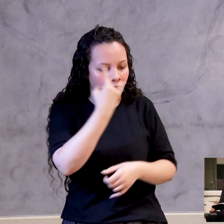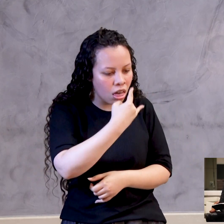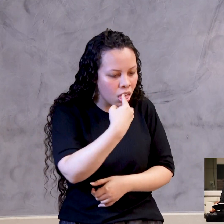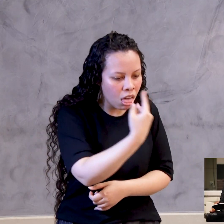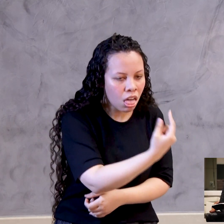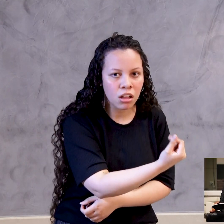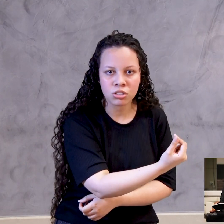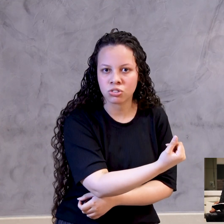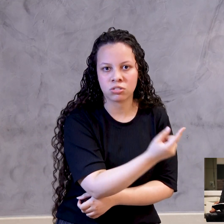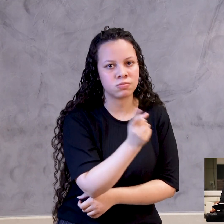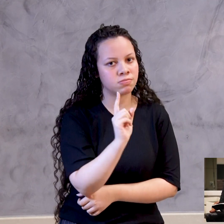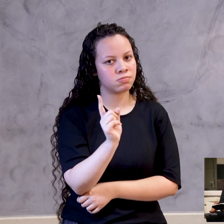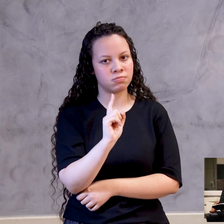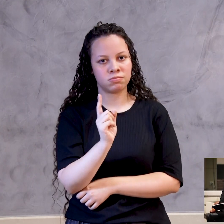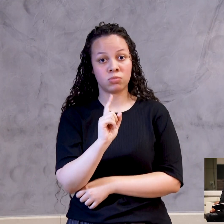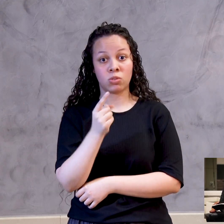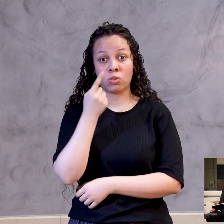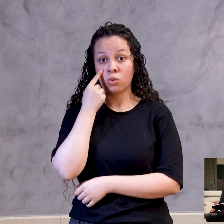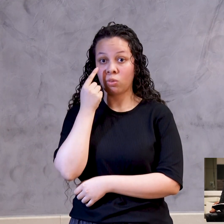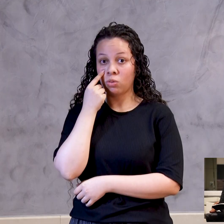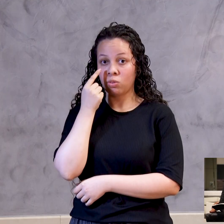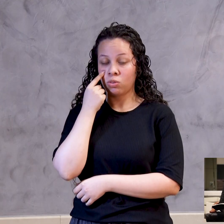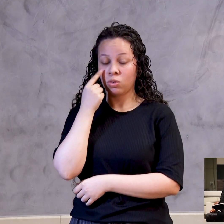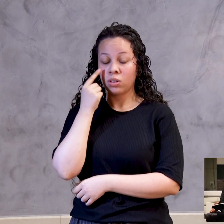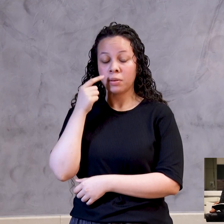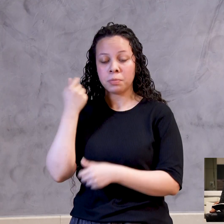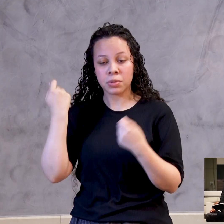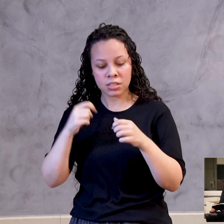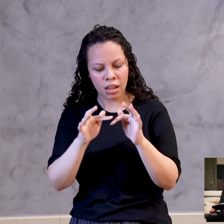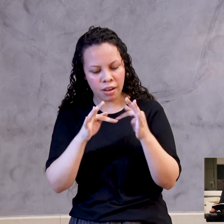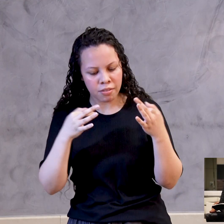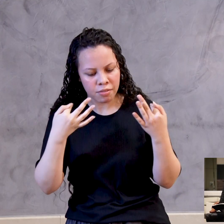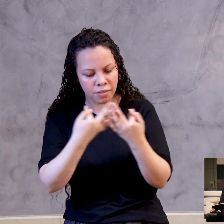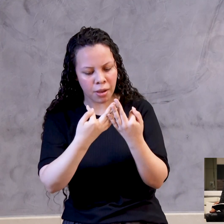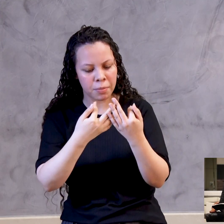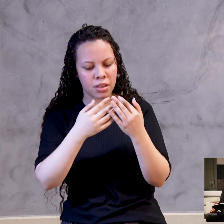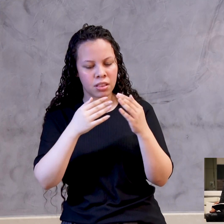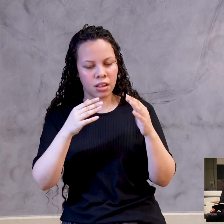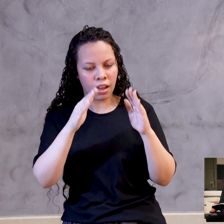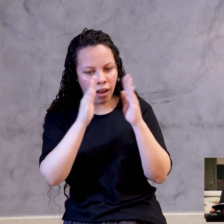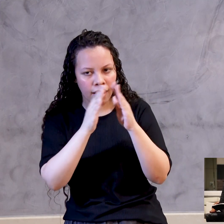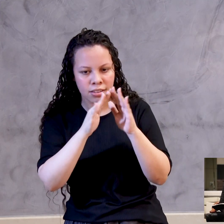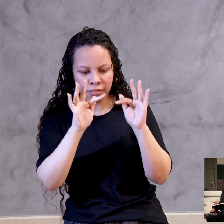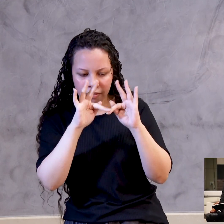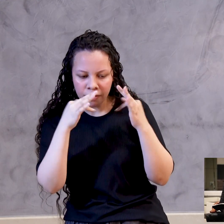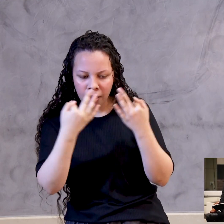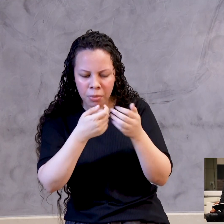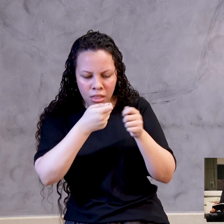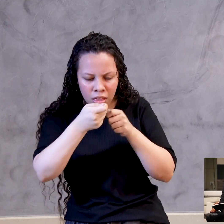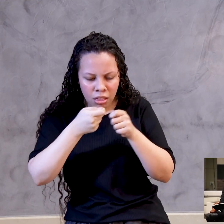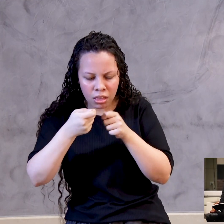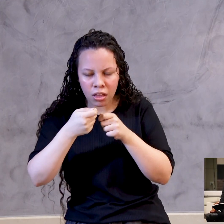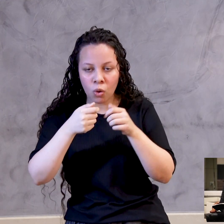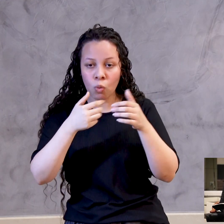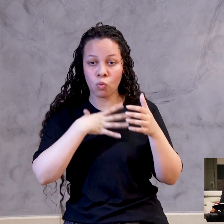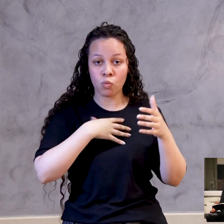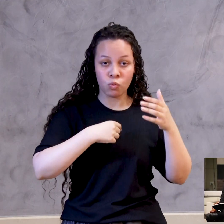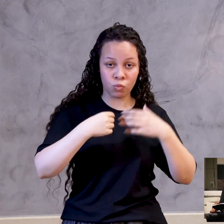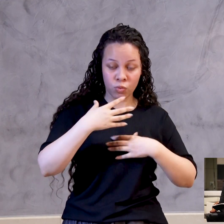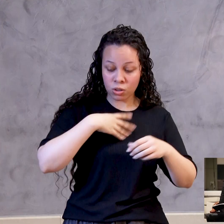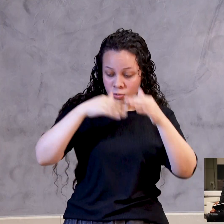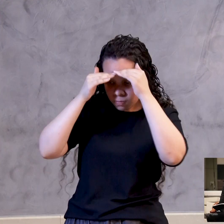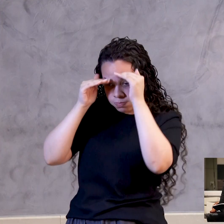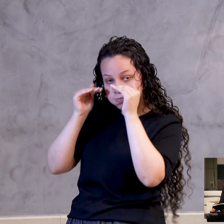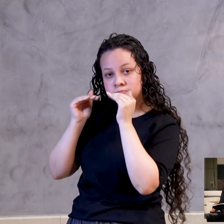Olha as contendas. Que governe bem a sua própria casa, tendo seus filhos em sujeição,